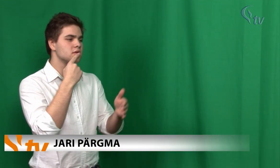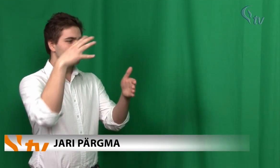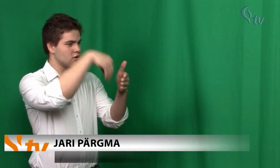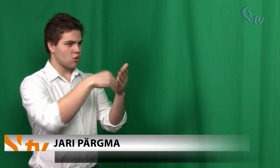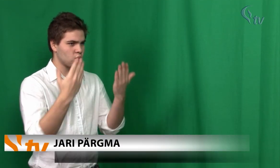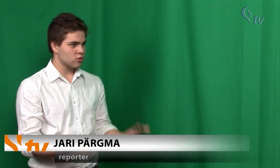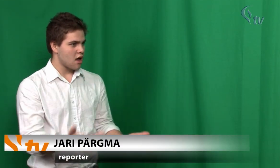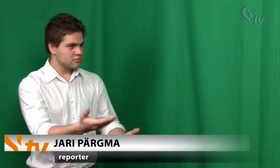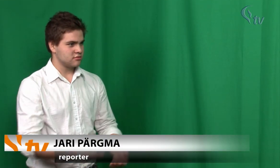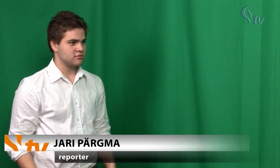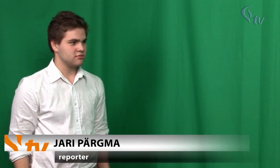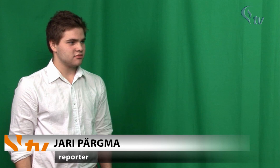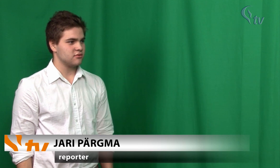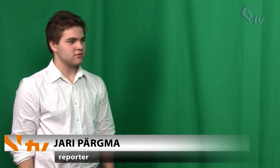Kuidas sa sattusid kurtide hulka?